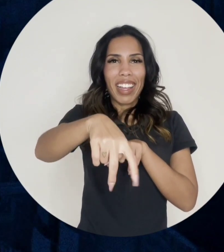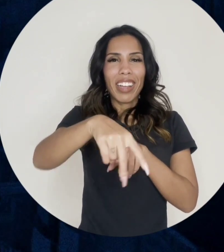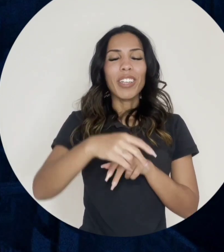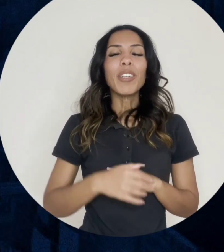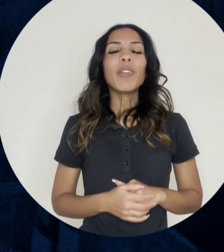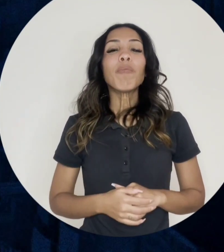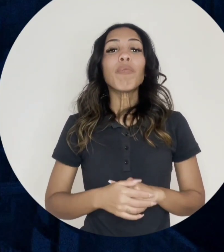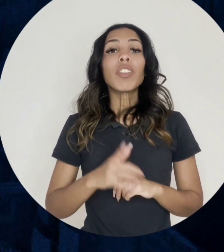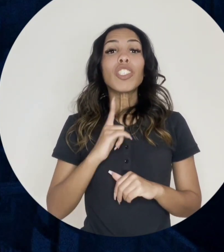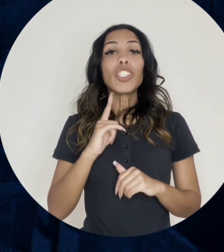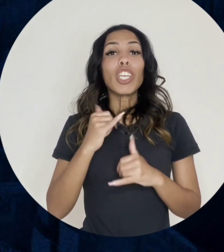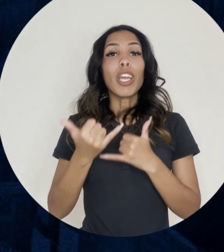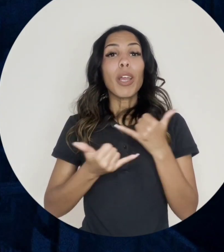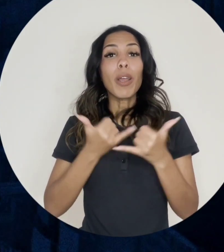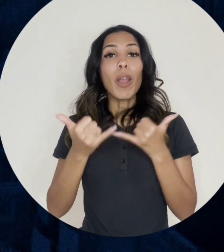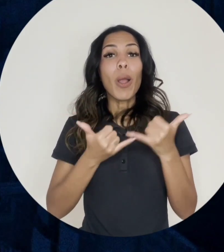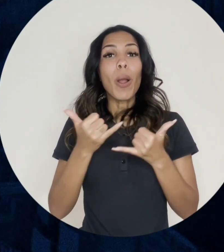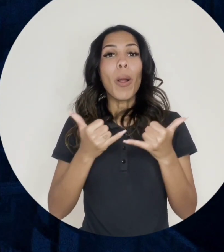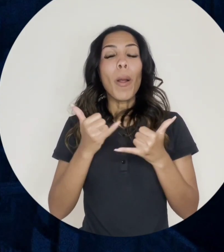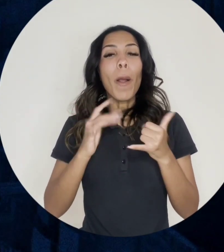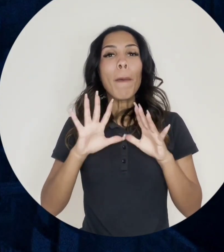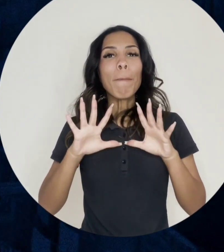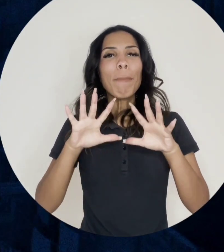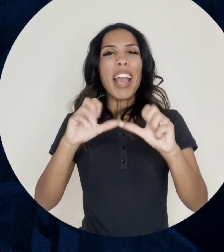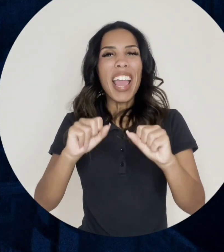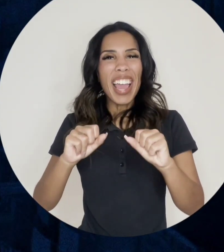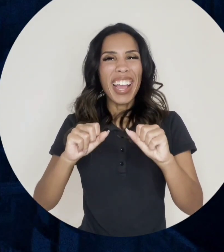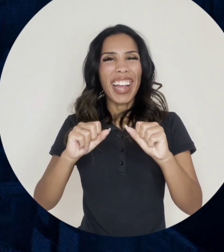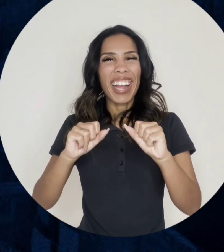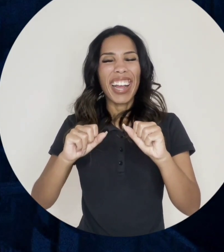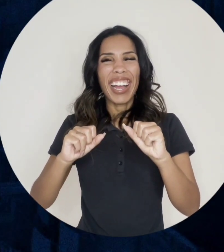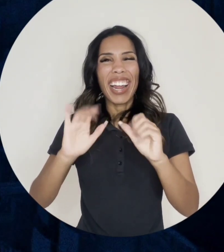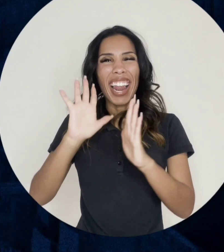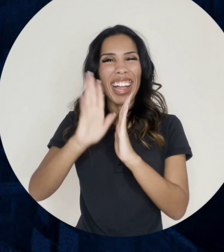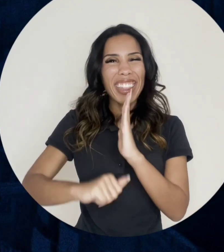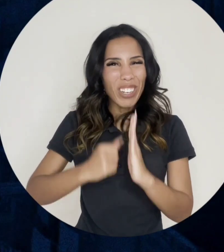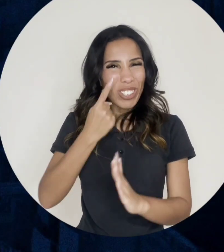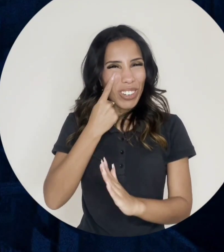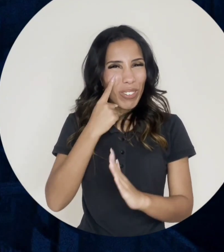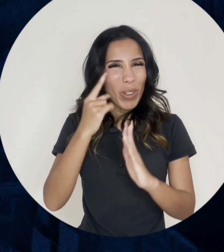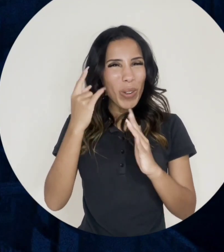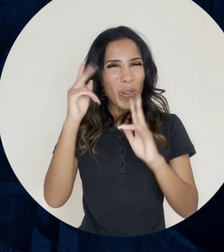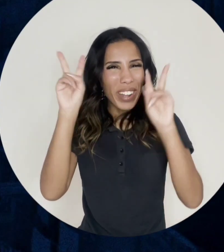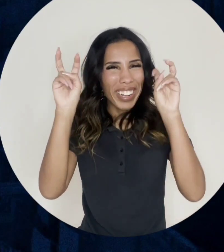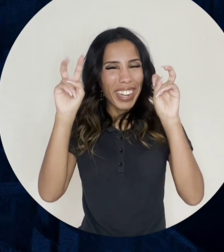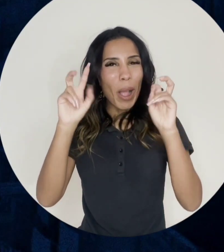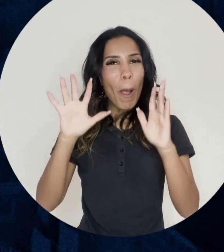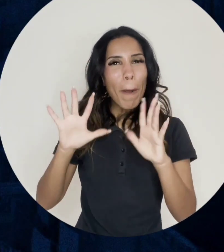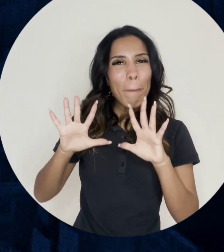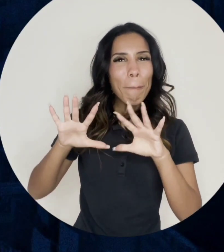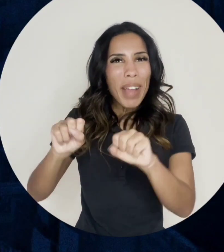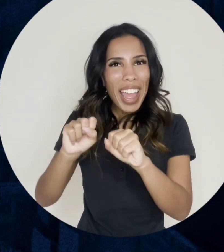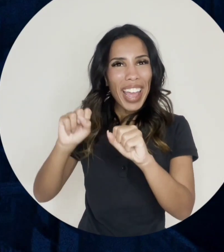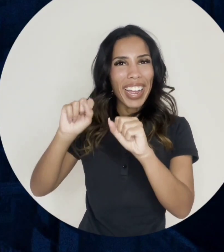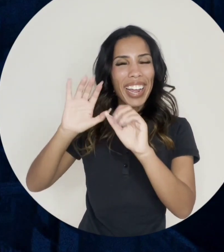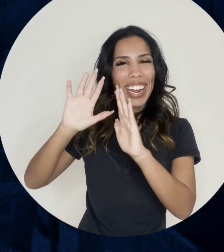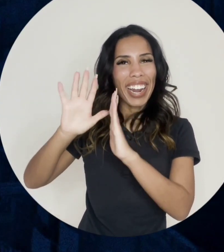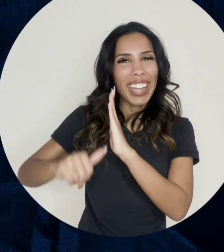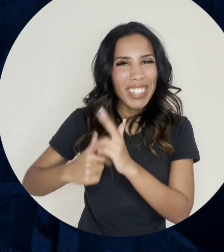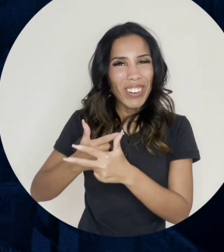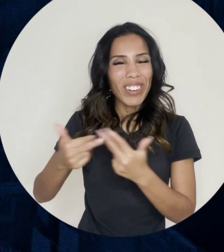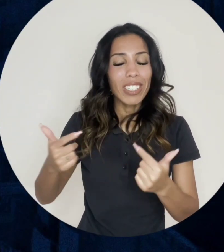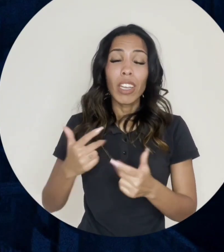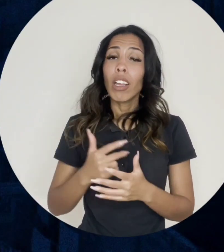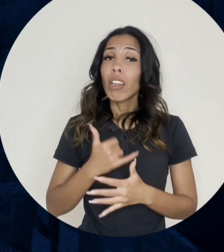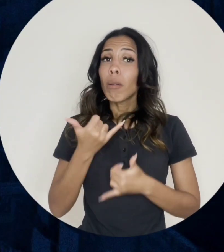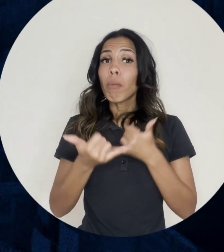tinha uma brincadeira que é pega ladrão, a gente jogava isso, não sei porquê. Pega ladrão e essas coisas assim. A